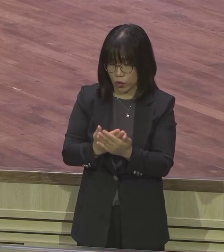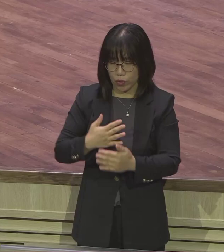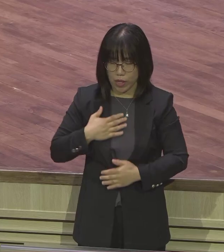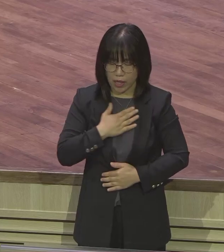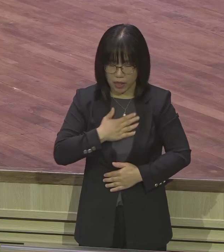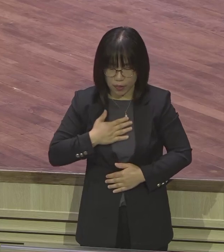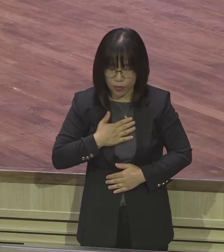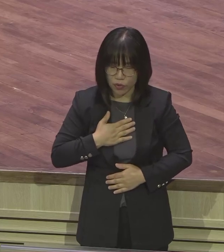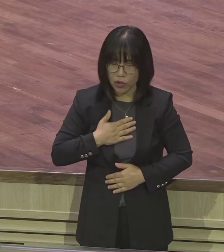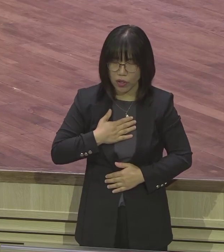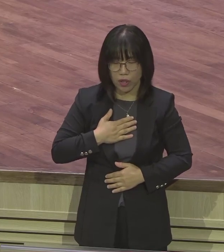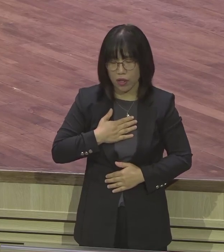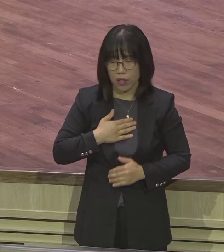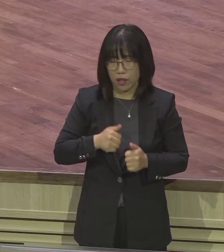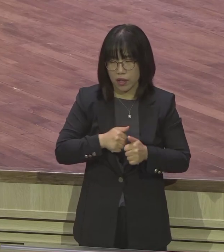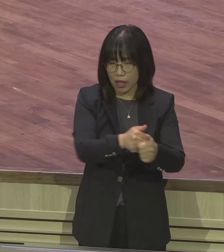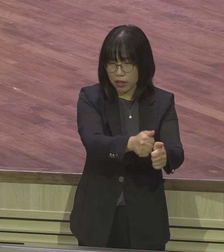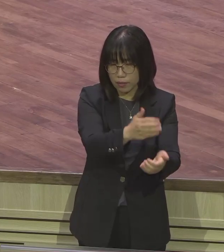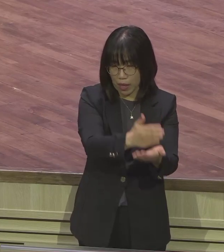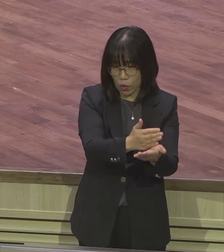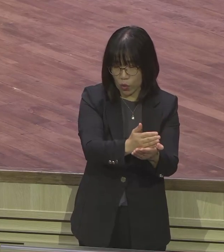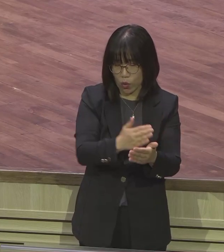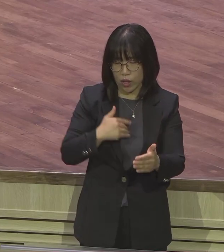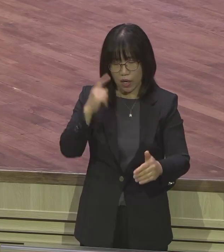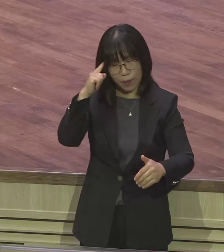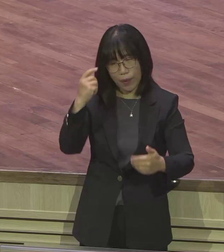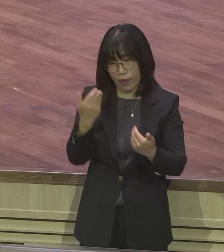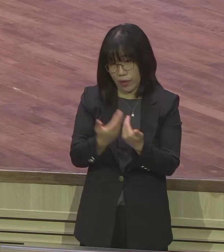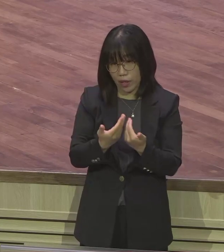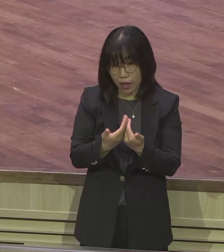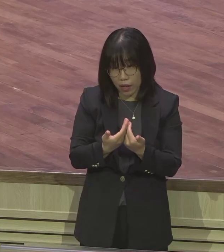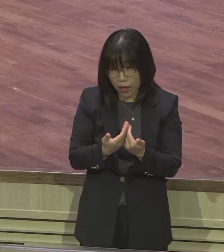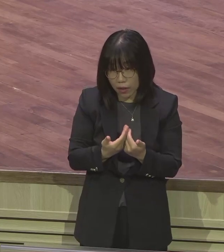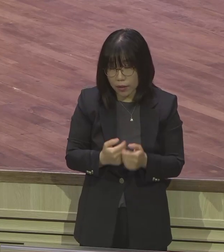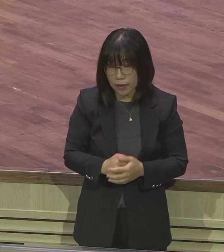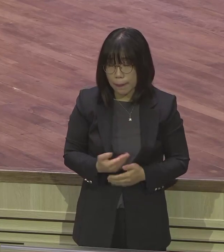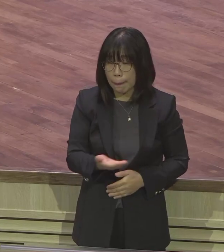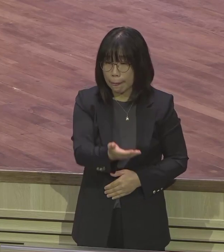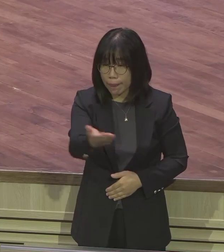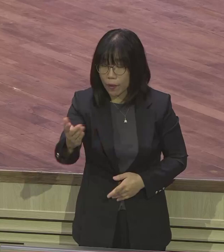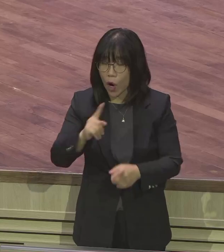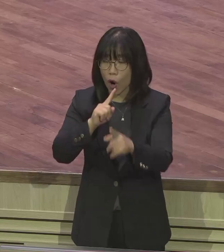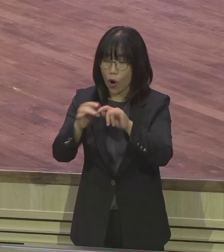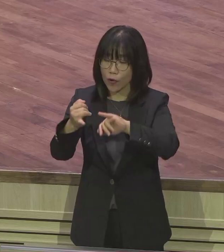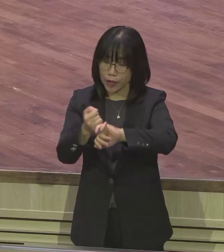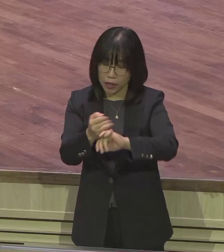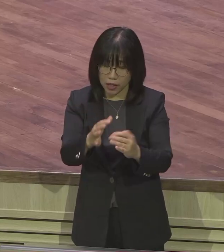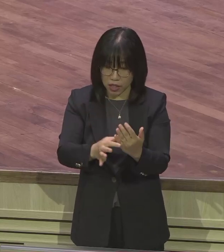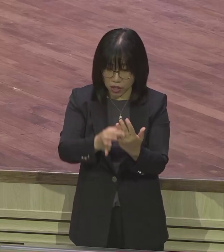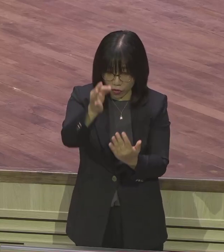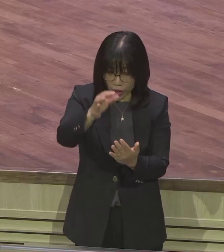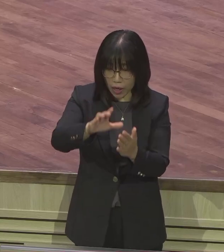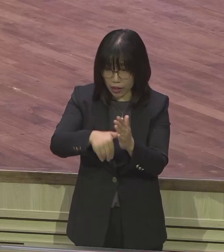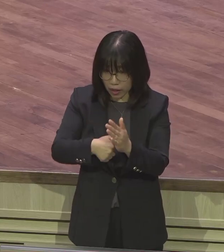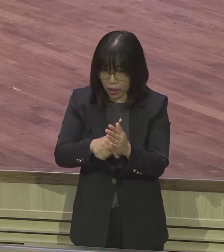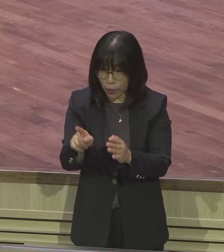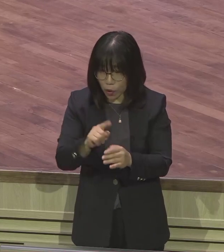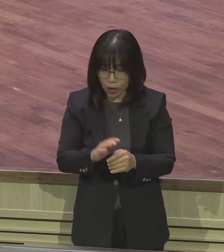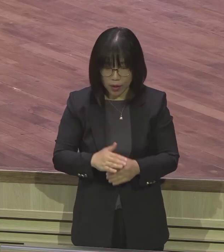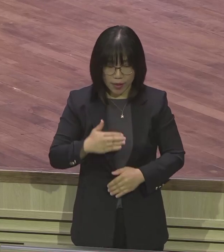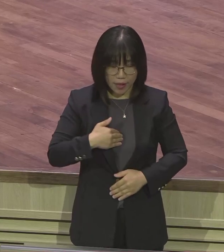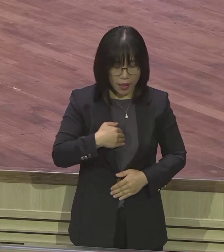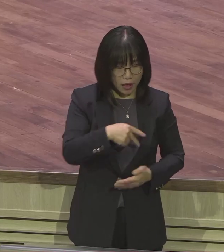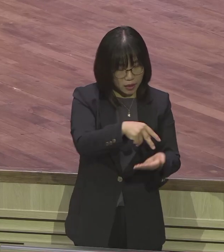아니라 정반대예요. 주로 제가 이렇게 살아가면서 언약적으로 선택할 때를 보면요 내 육체가 내